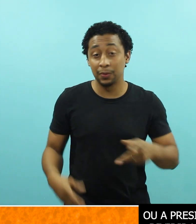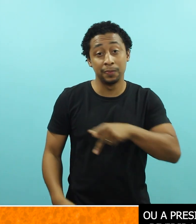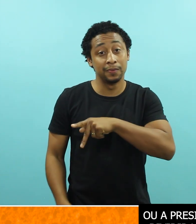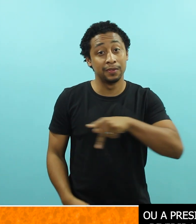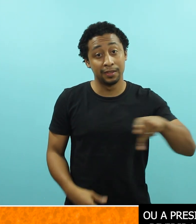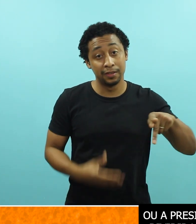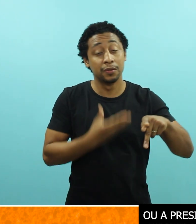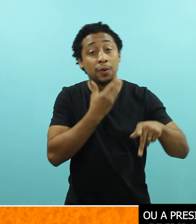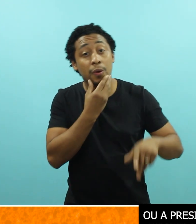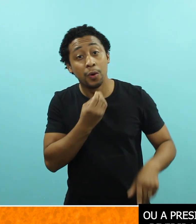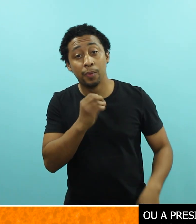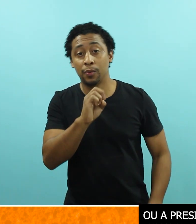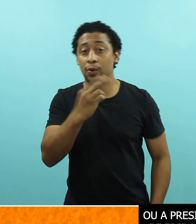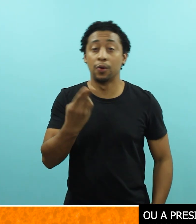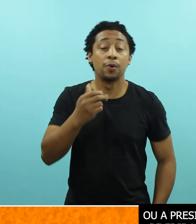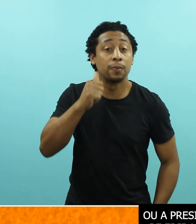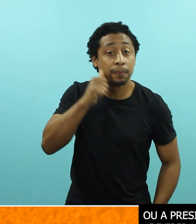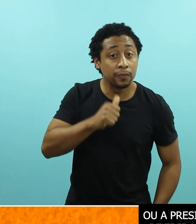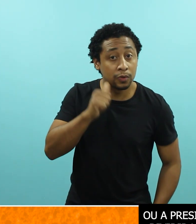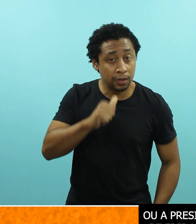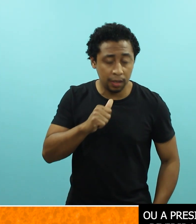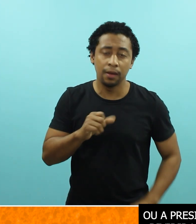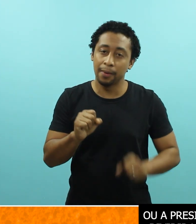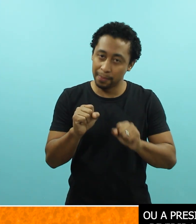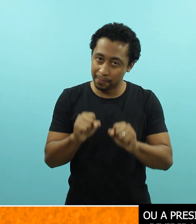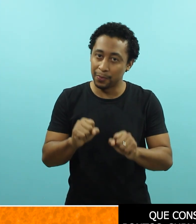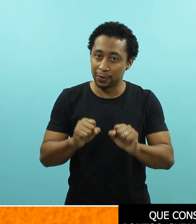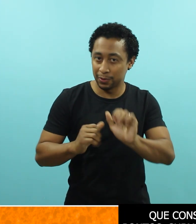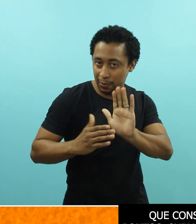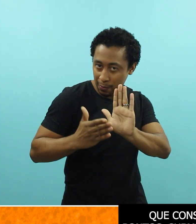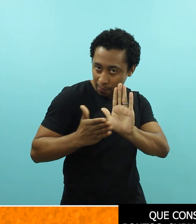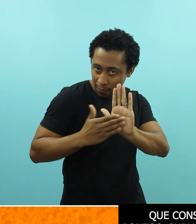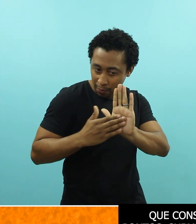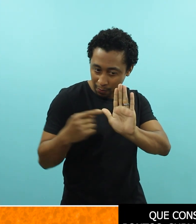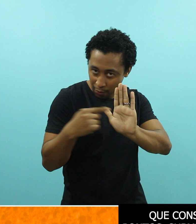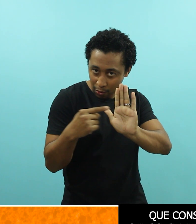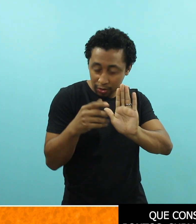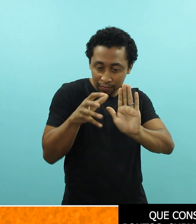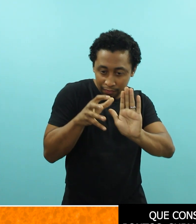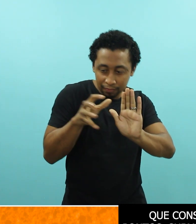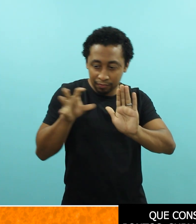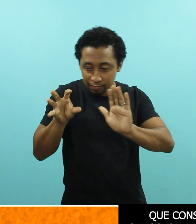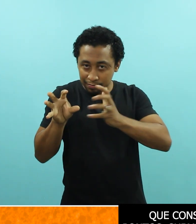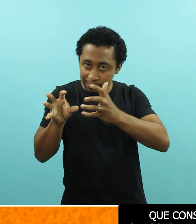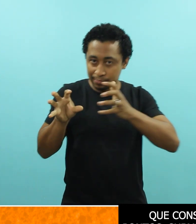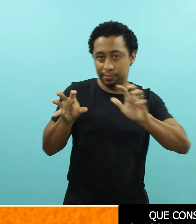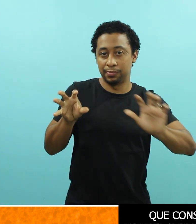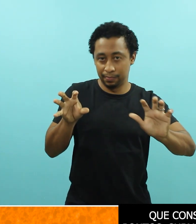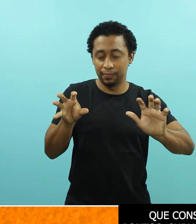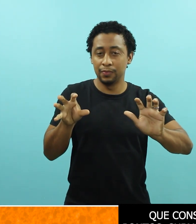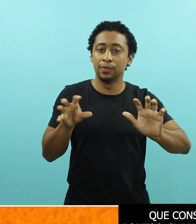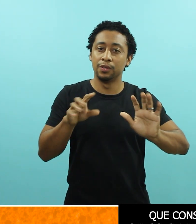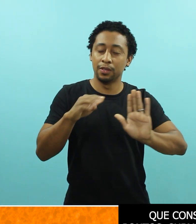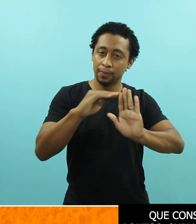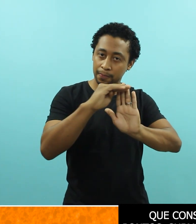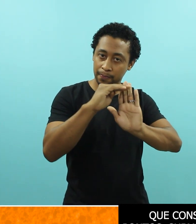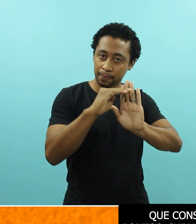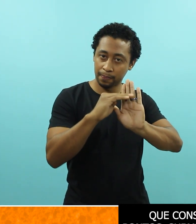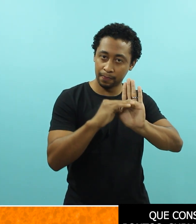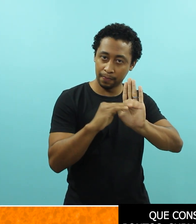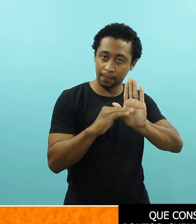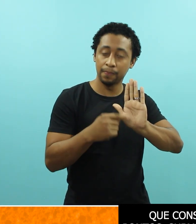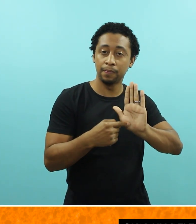a presidenta poderá dividir uma proposta que conste de vários pontos, submetendo